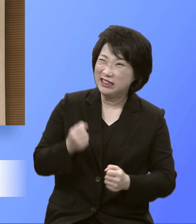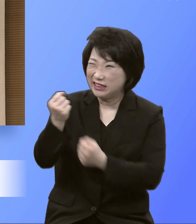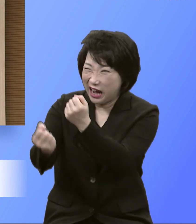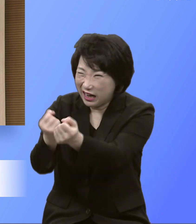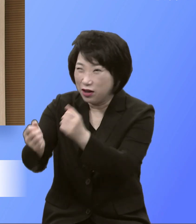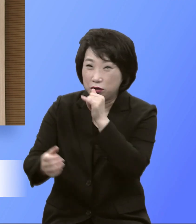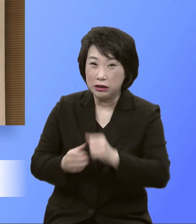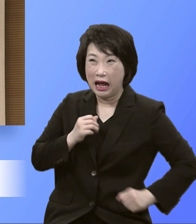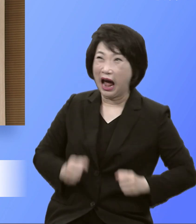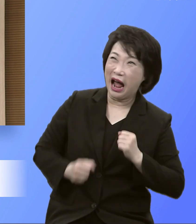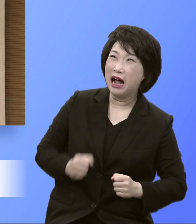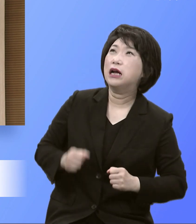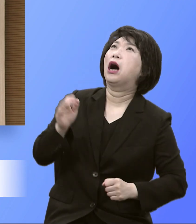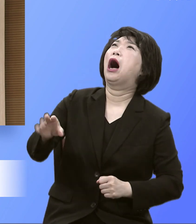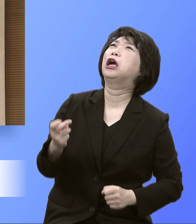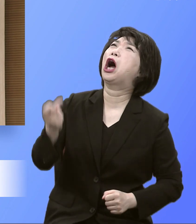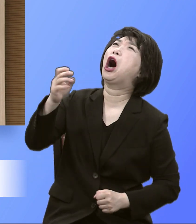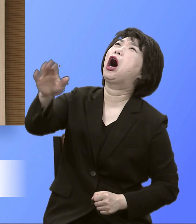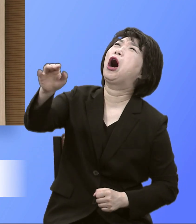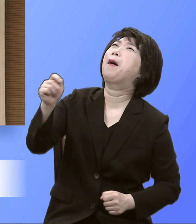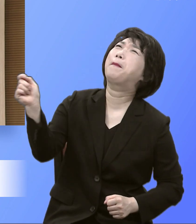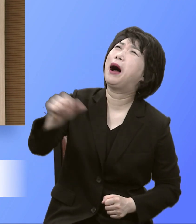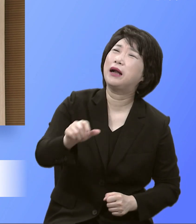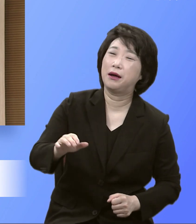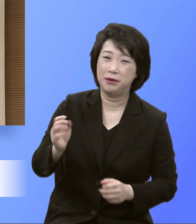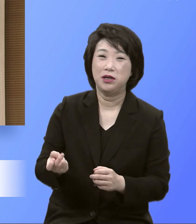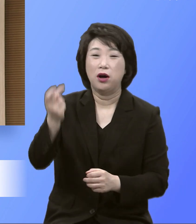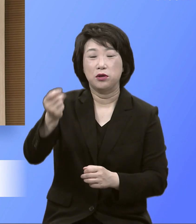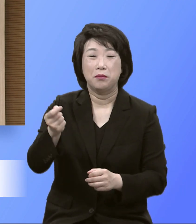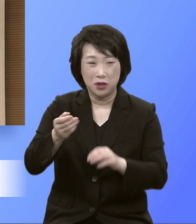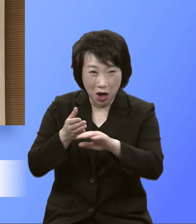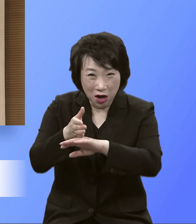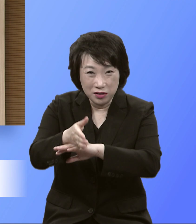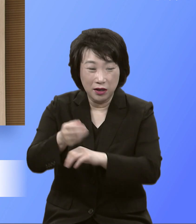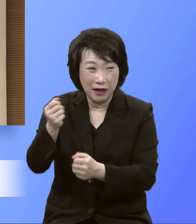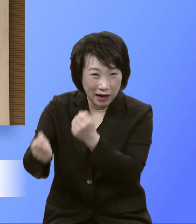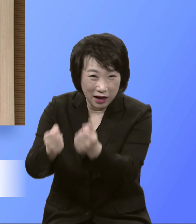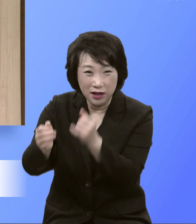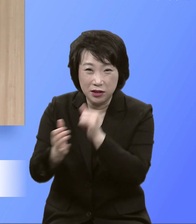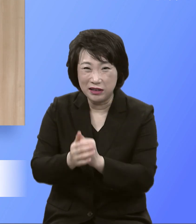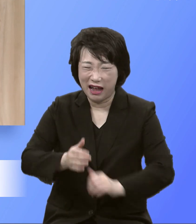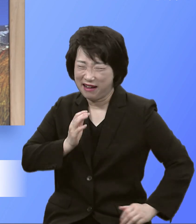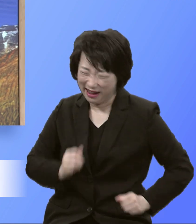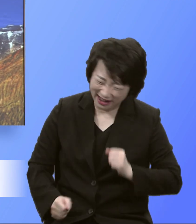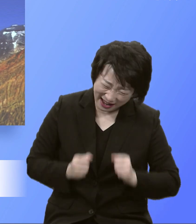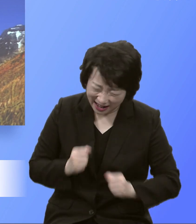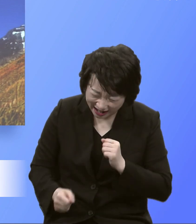못하고 그럼 조금 천천히 가 또 빨리 가 막 합니다.